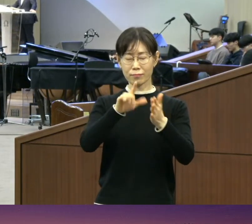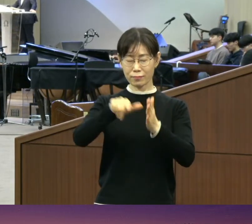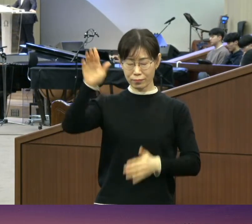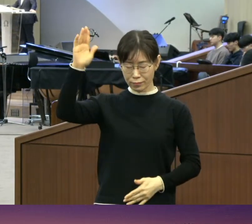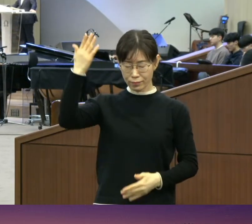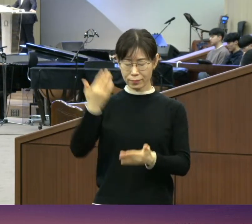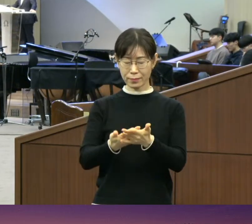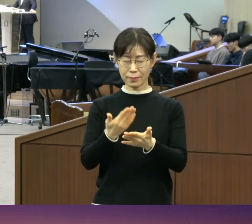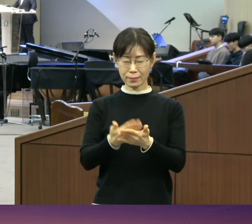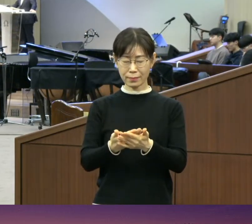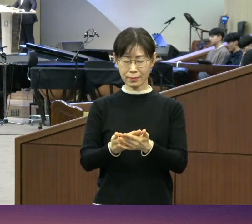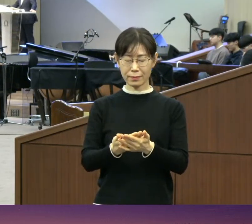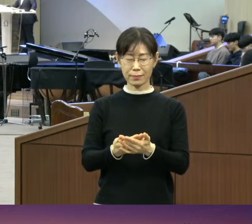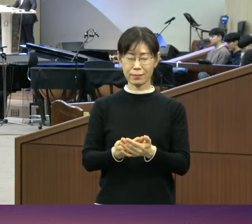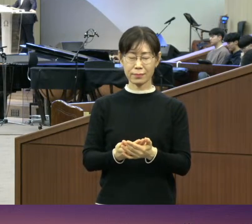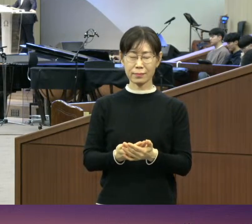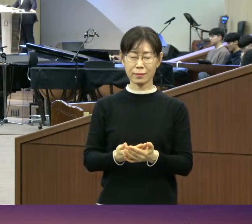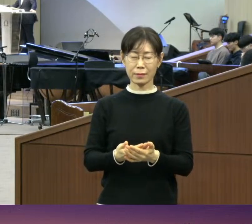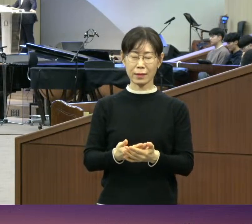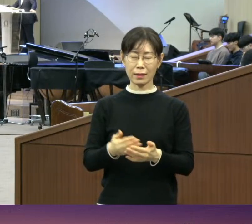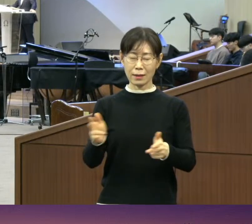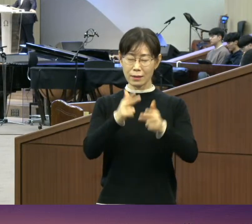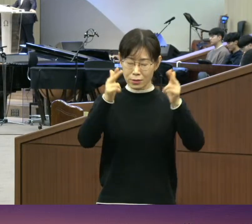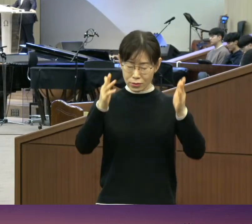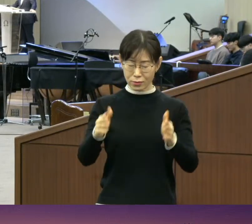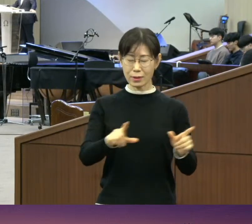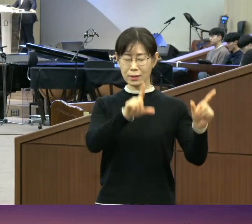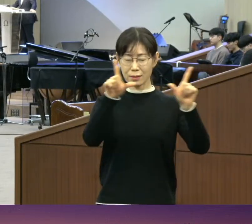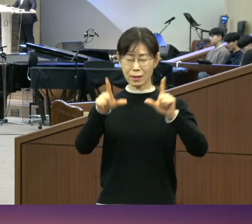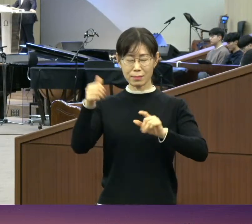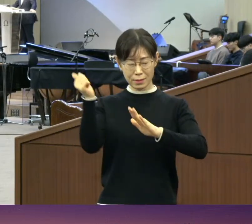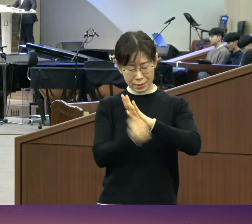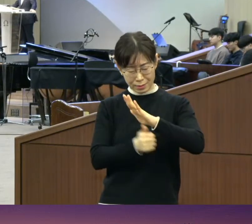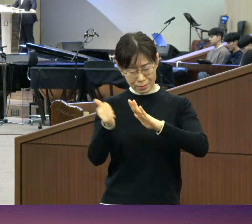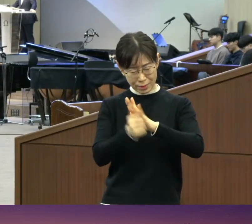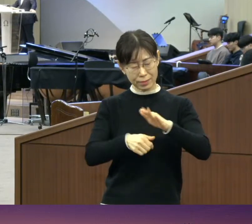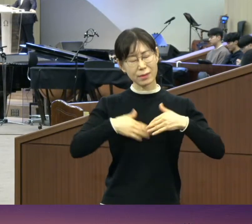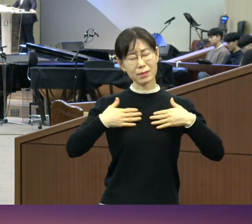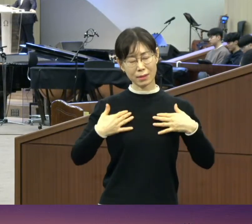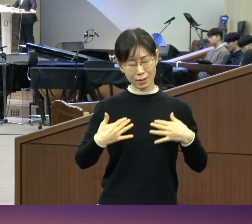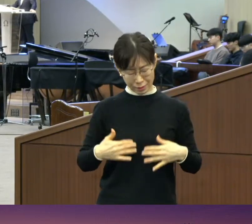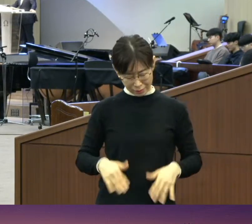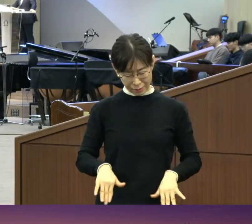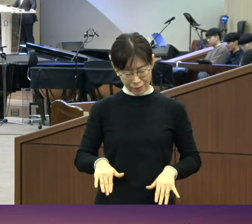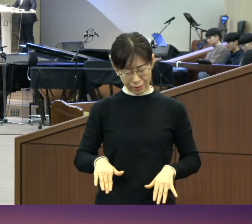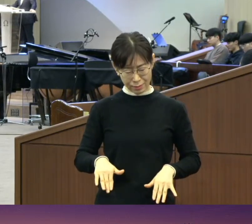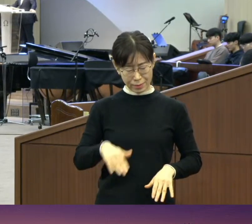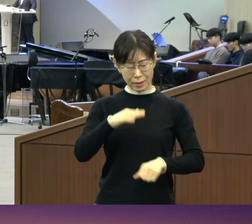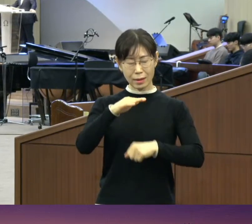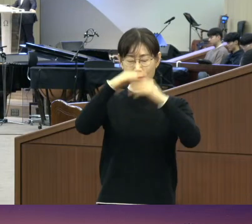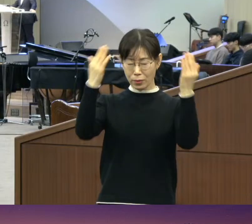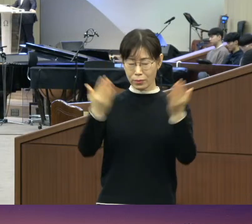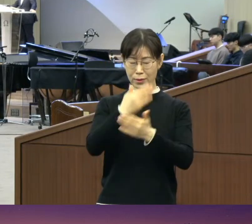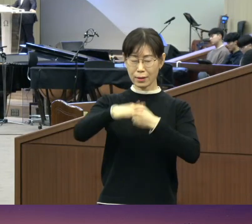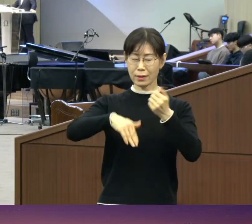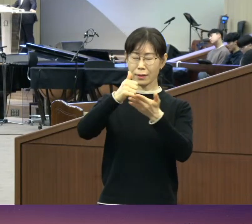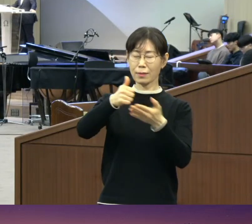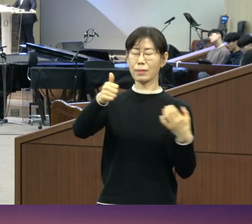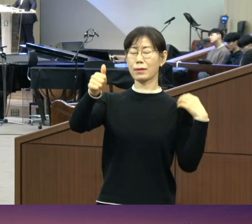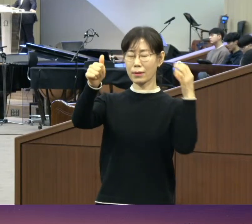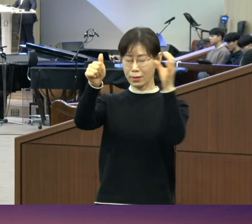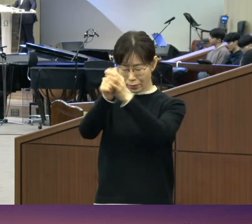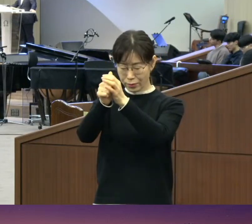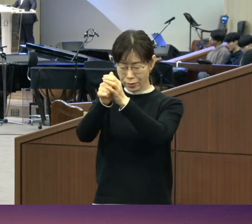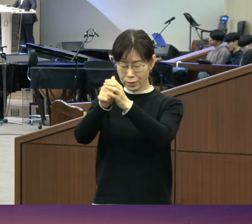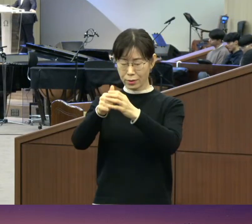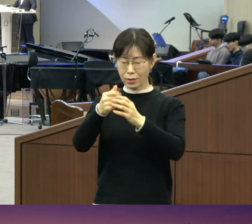주시옵소서. 하나님 아버지 지난 한 주간 우리의 삶의 실패와 연약함들을 하나님 주님 앞에 다 올려놓습니다. 하나님